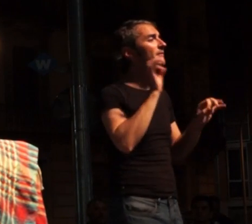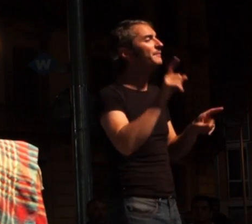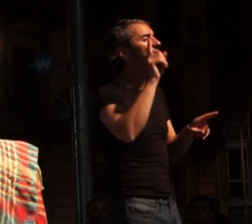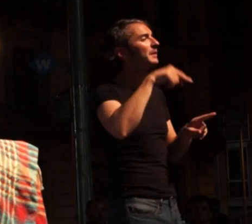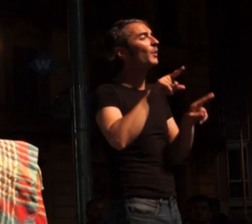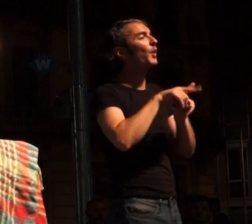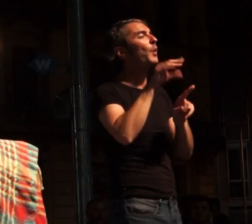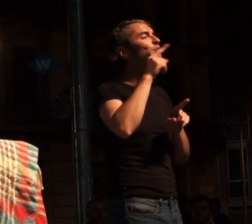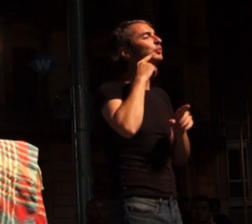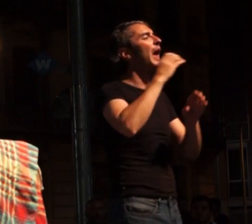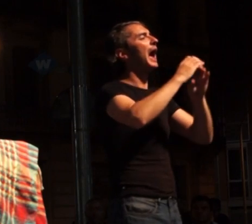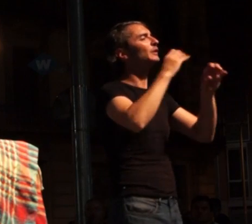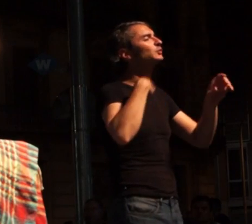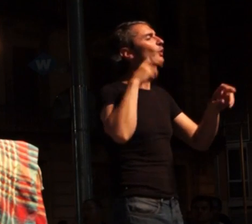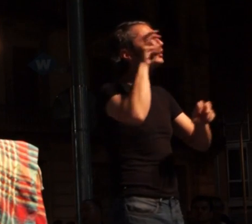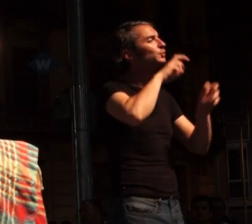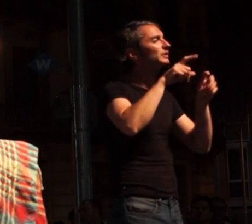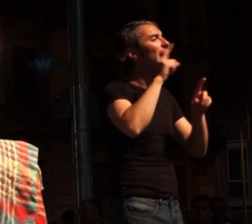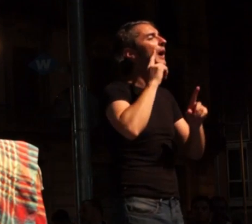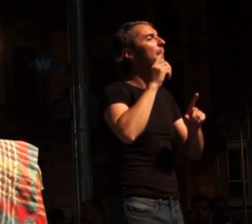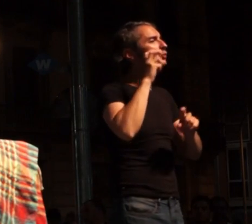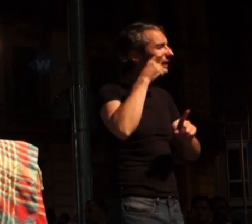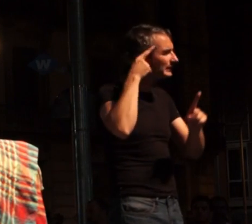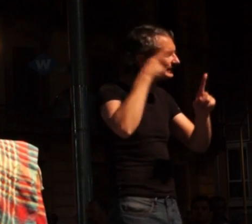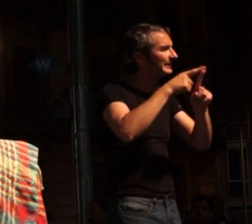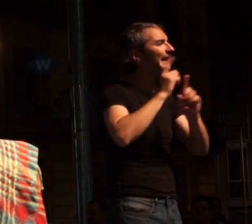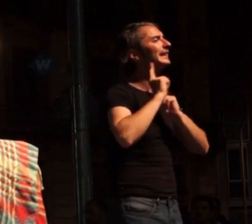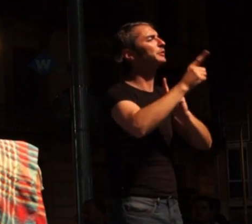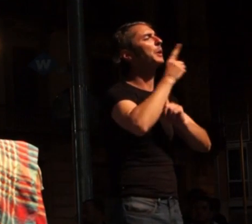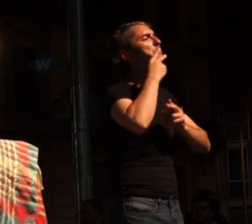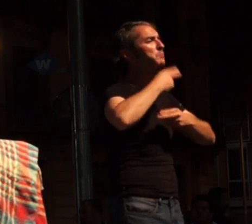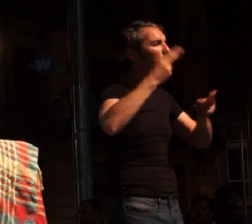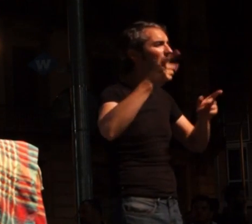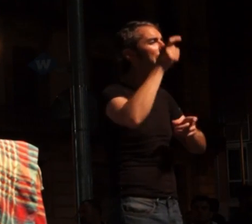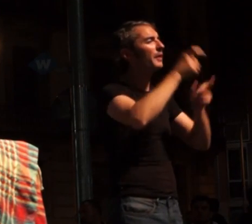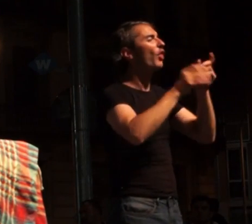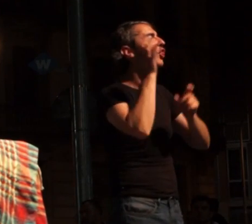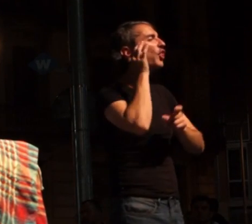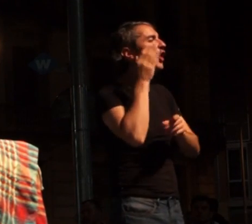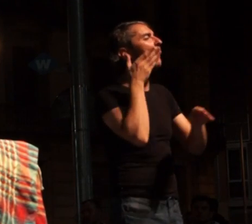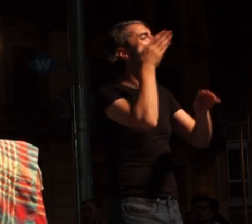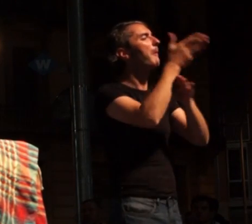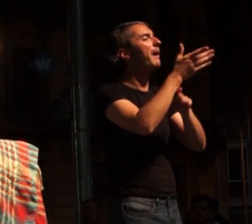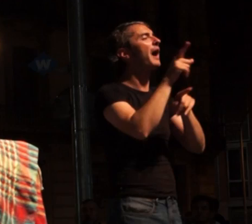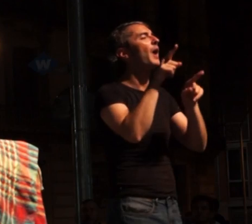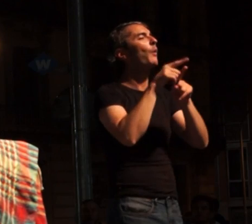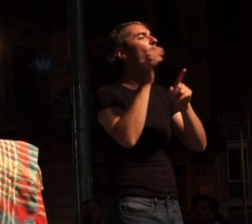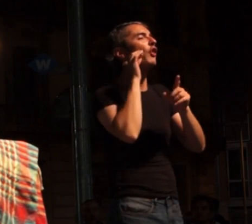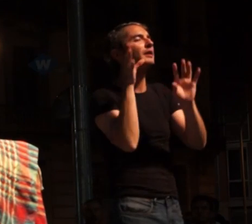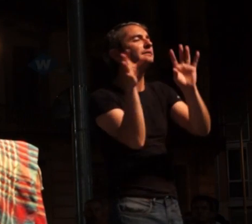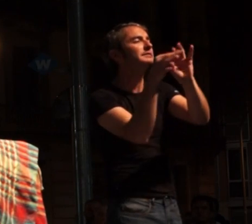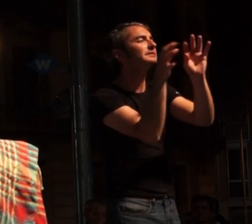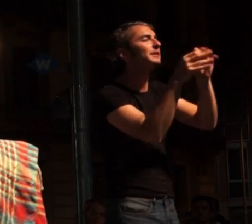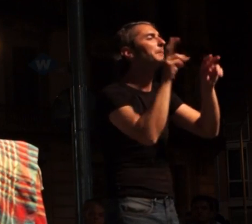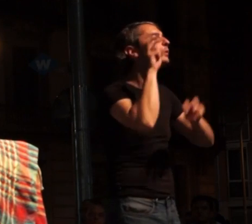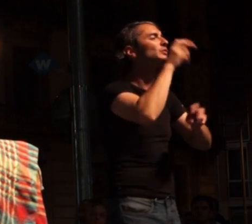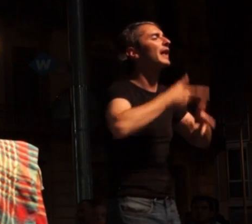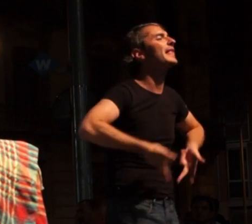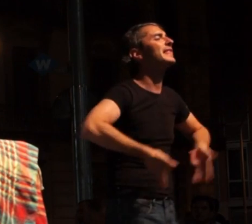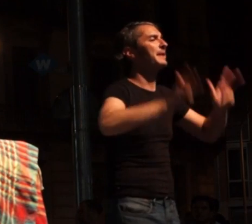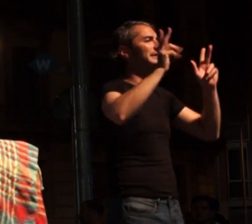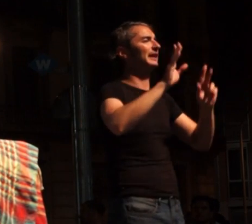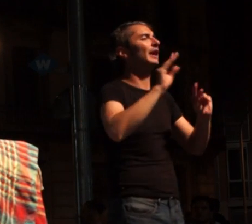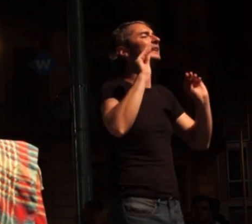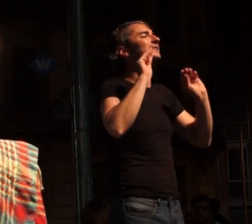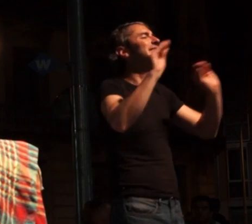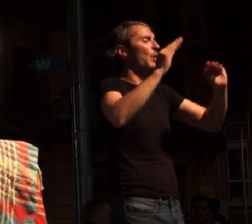segrestaren autobusos per garantir un transport públic, aquelles dones que s'organitzaren a les vocalies de dones per poder recuperar la llibertat sobre el seu